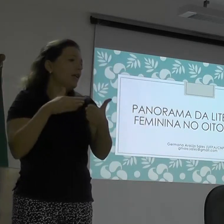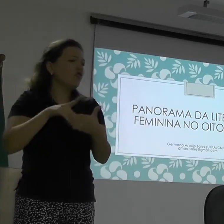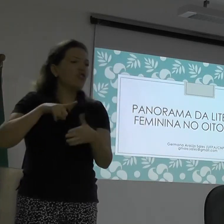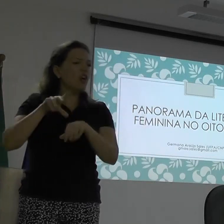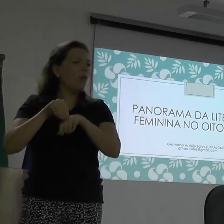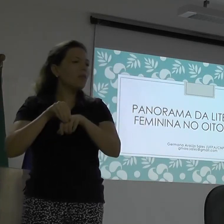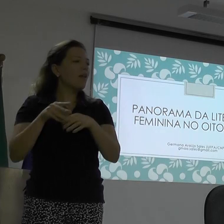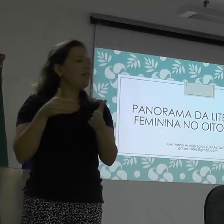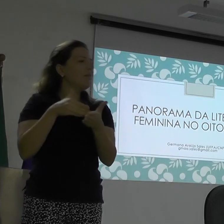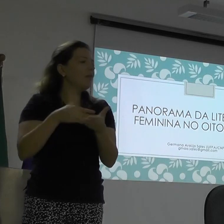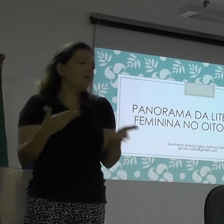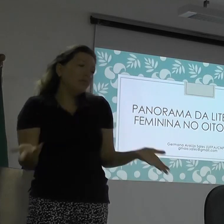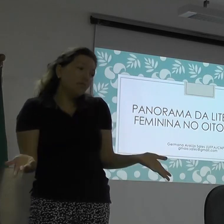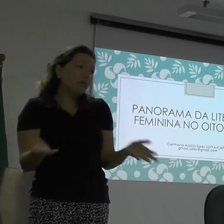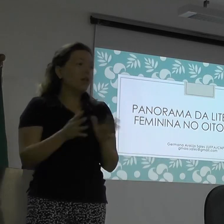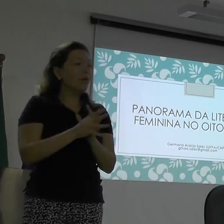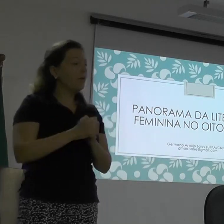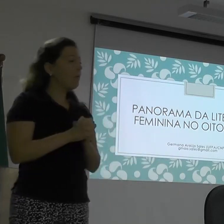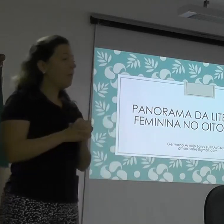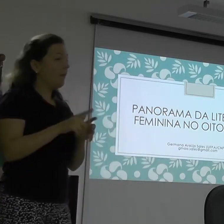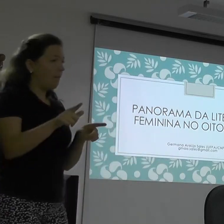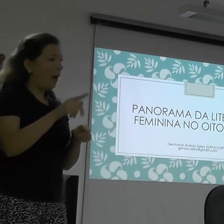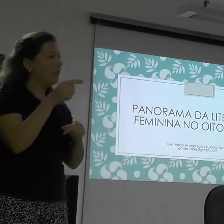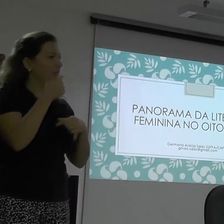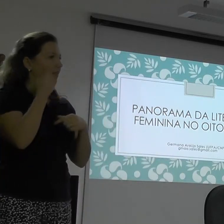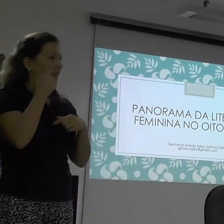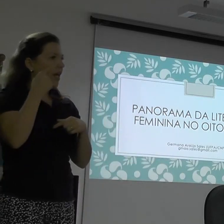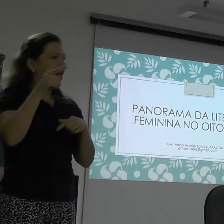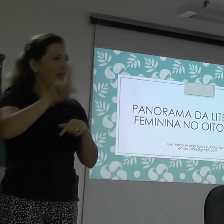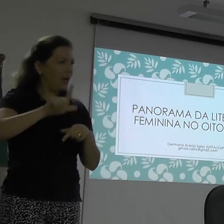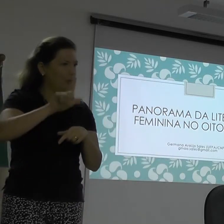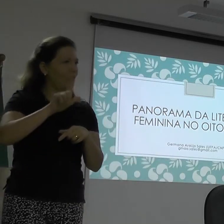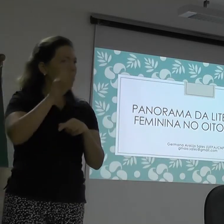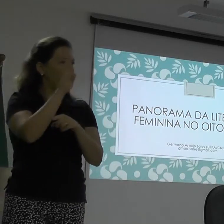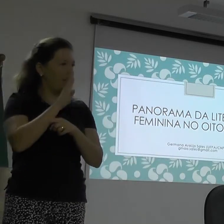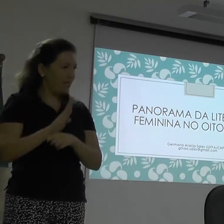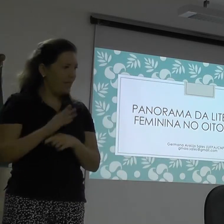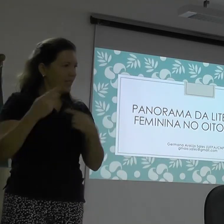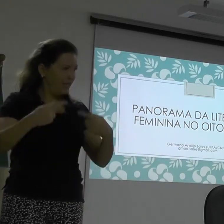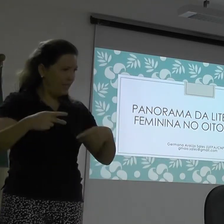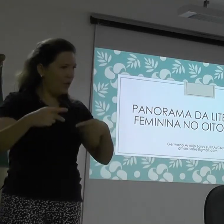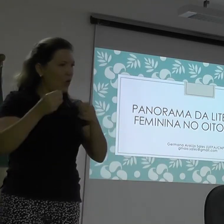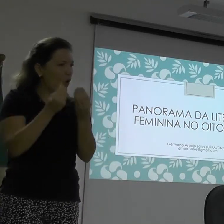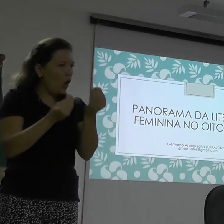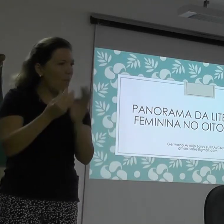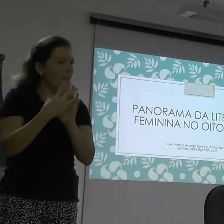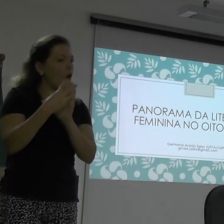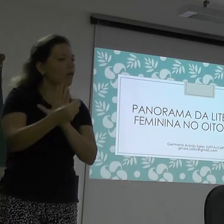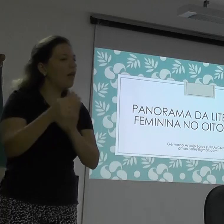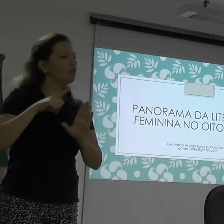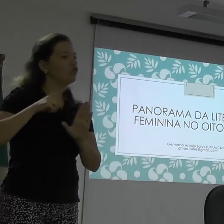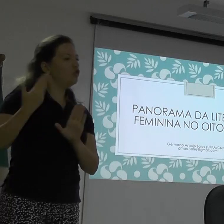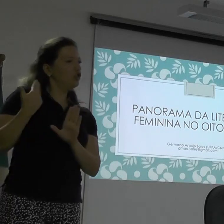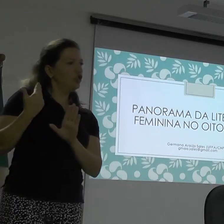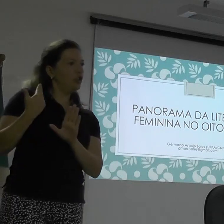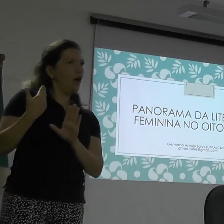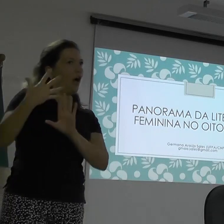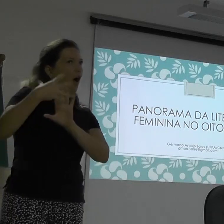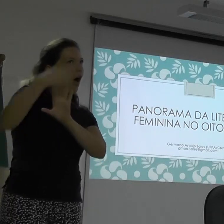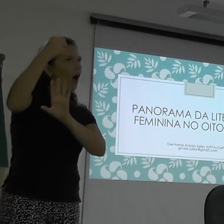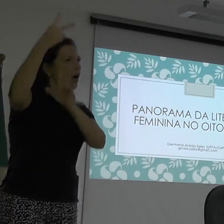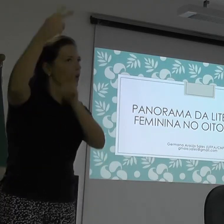sobre a institucionalização da literatura brasileira no Brasil, você vai entender qual era o modelo que a gente tinha. A gente tinha um modelo